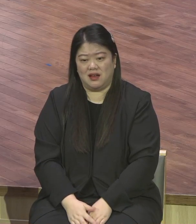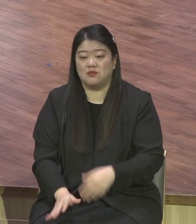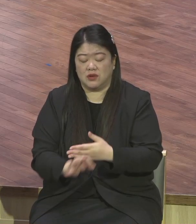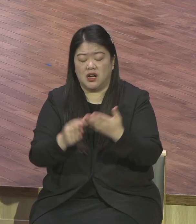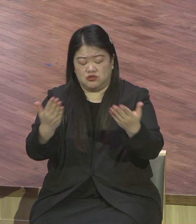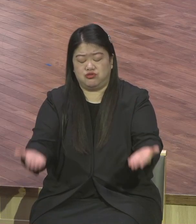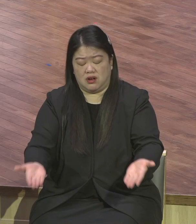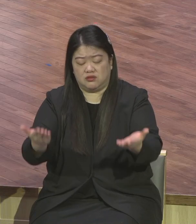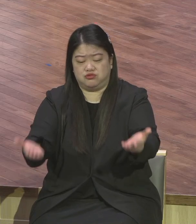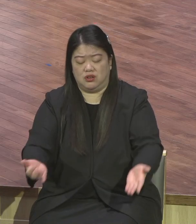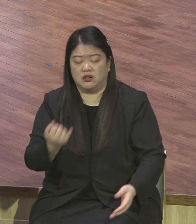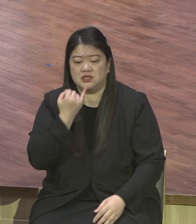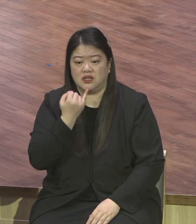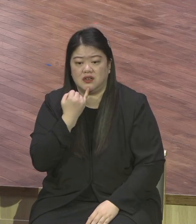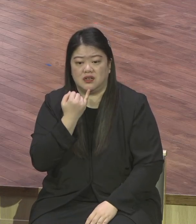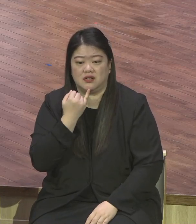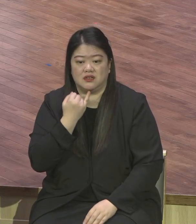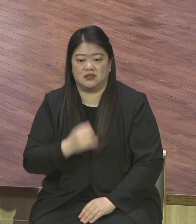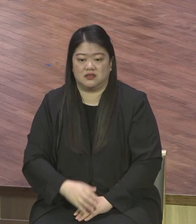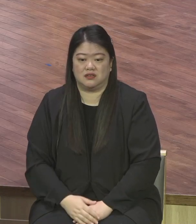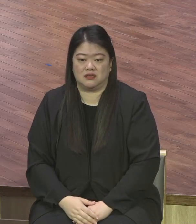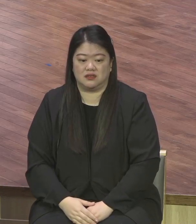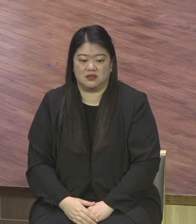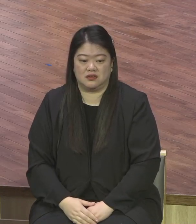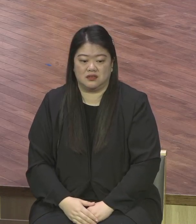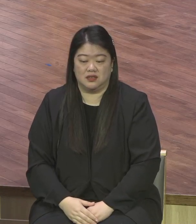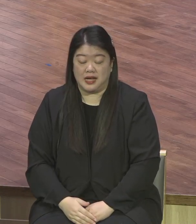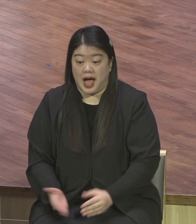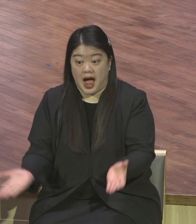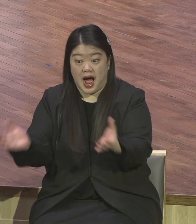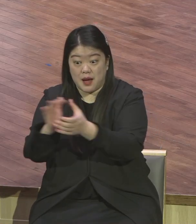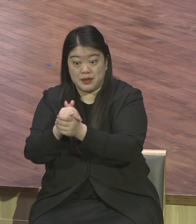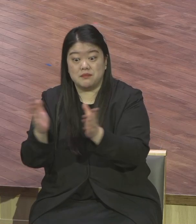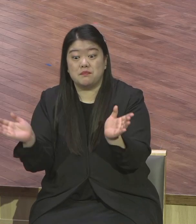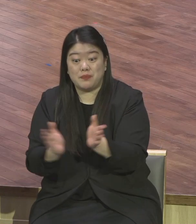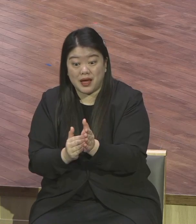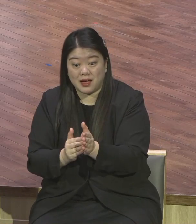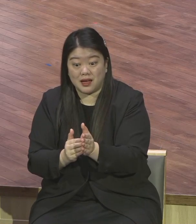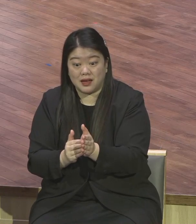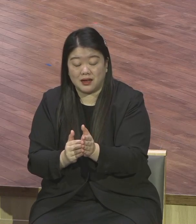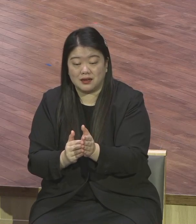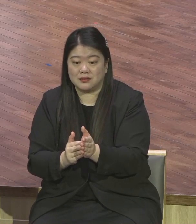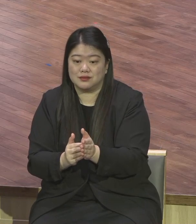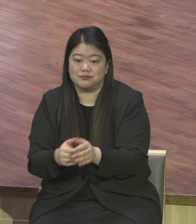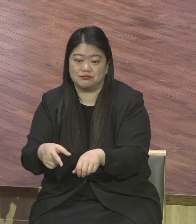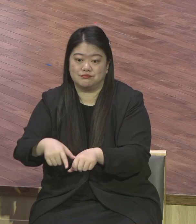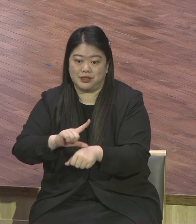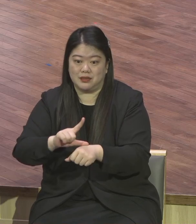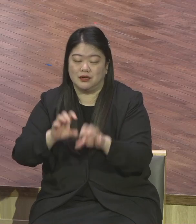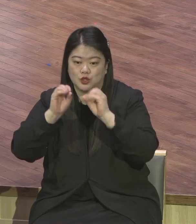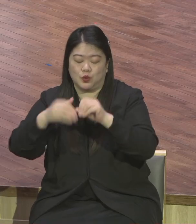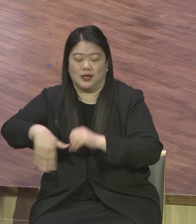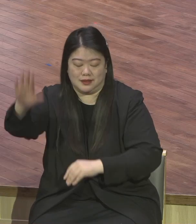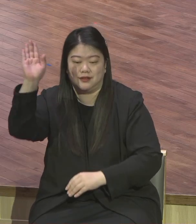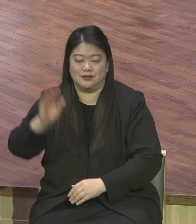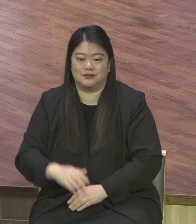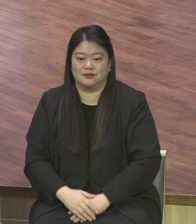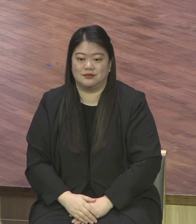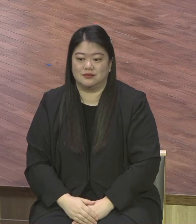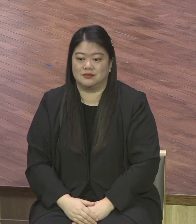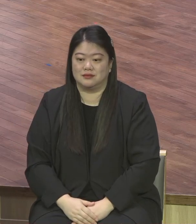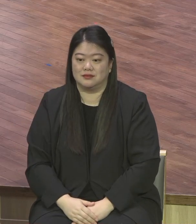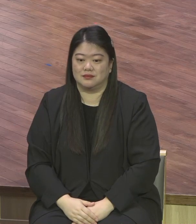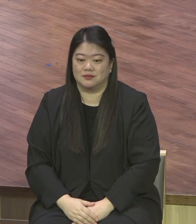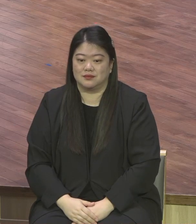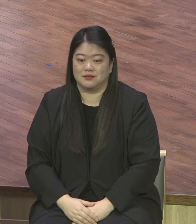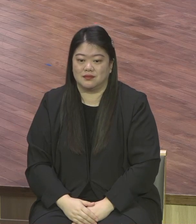그래서 그것이 부담되면 아, 난 아직 성령의 이 충만을 못 받았구나. 더 기도해야지. 그래야 돼. 우리가